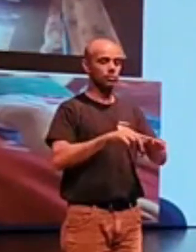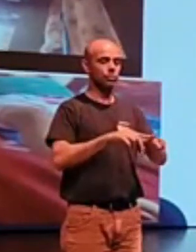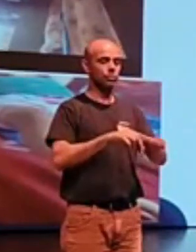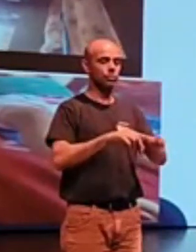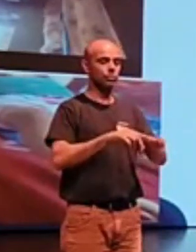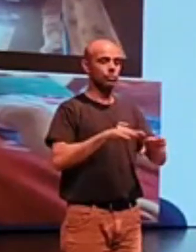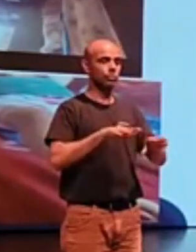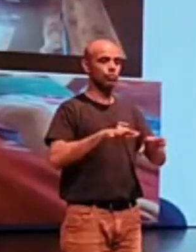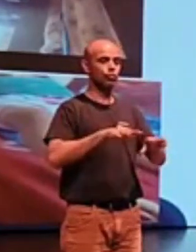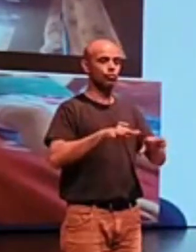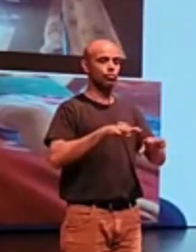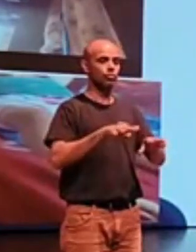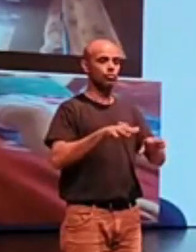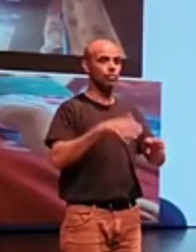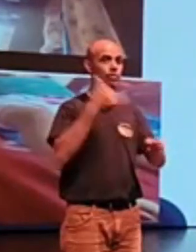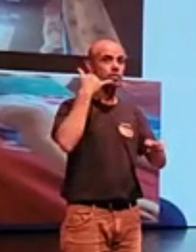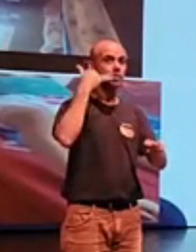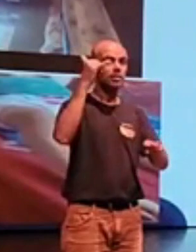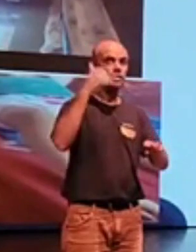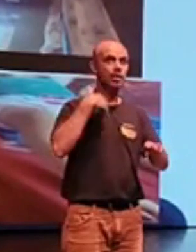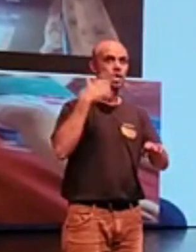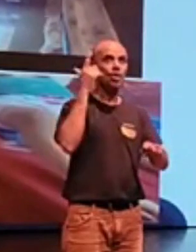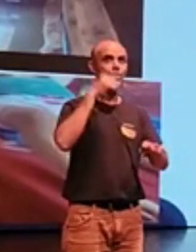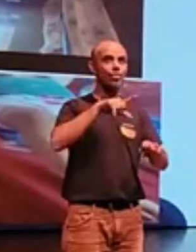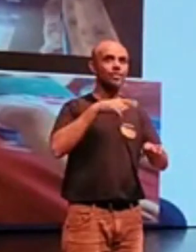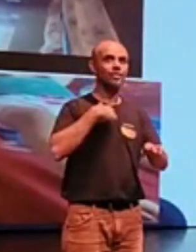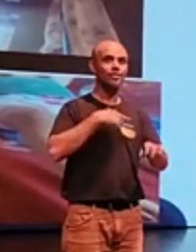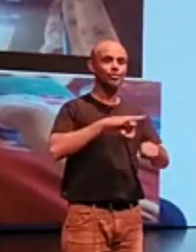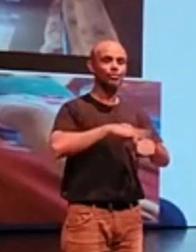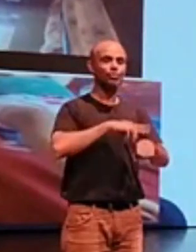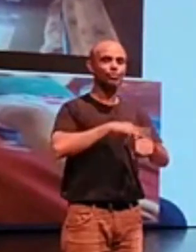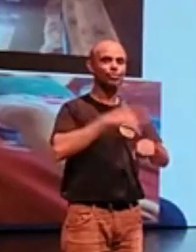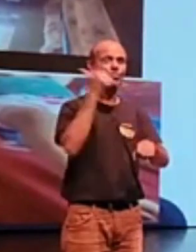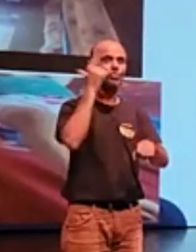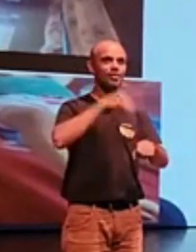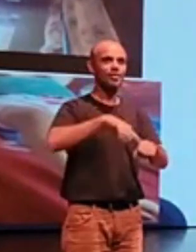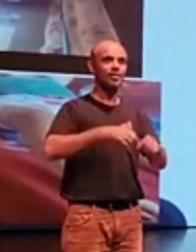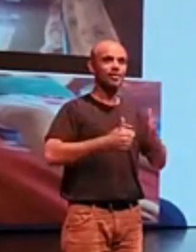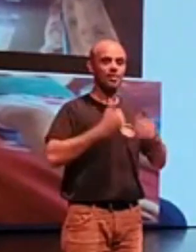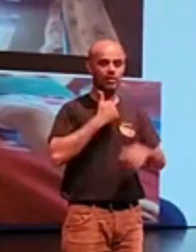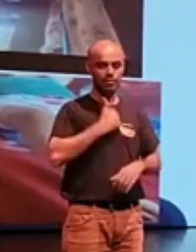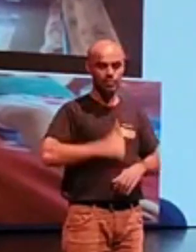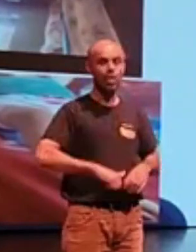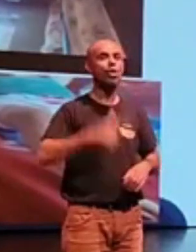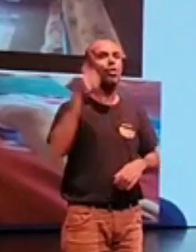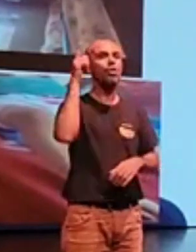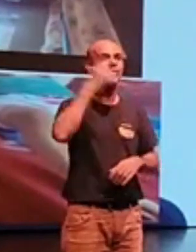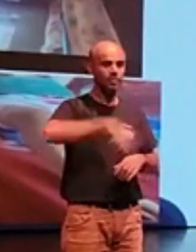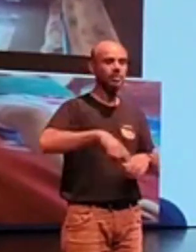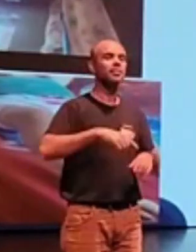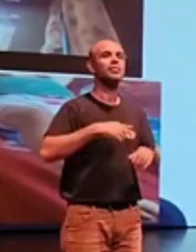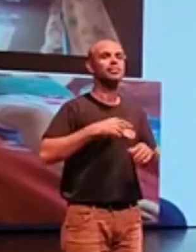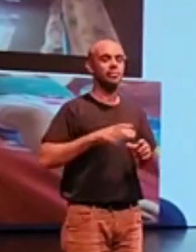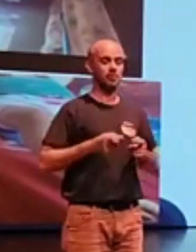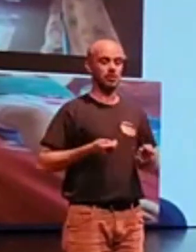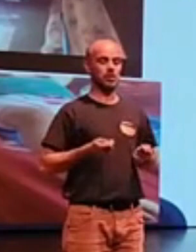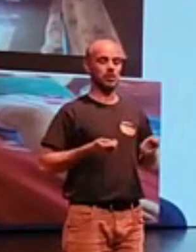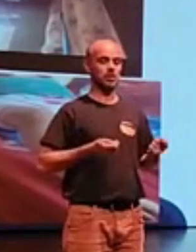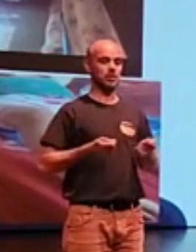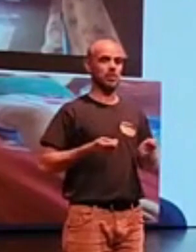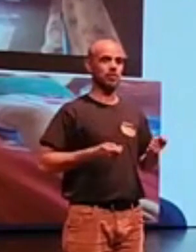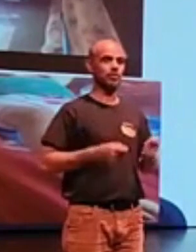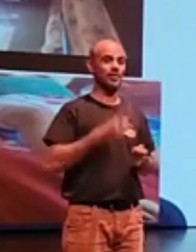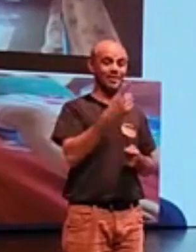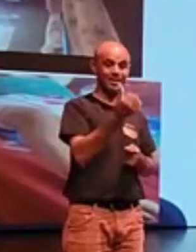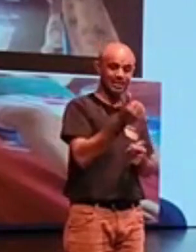daí pra gente, ela ligar e falar que estava controlando o esfíncter, o xixi e cocô já é uma festa. Faz tudo valer a pena, todos aqueles 15,